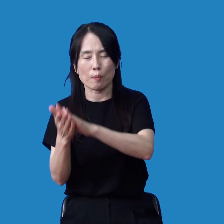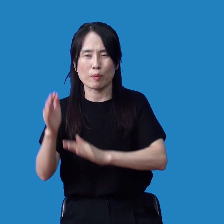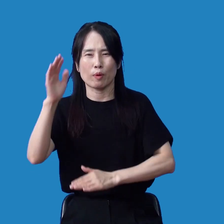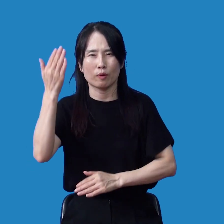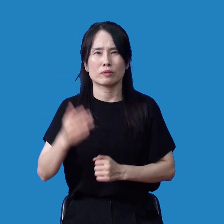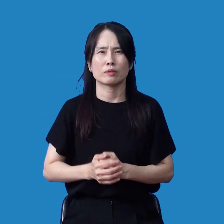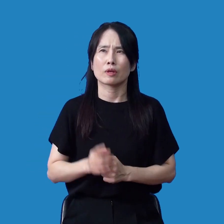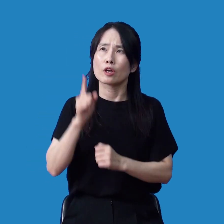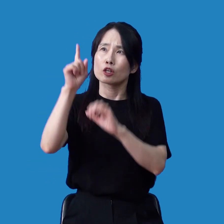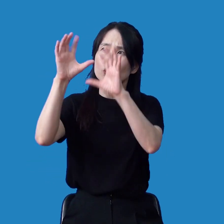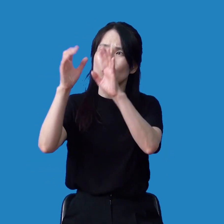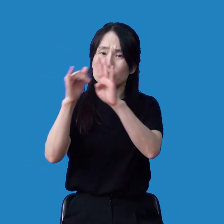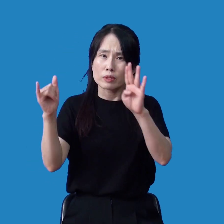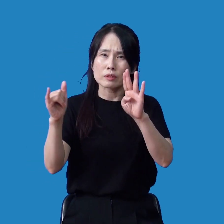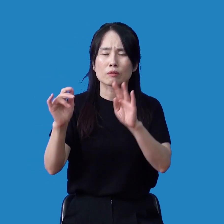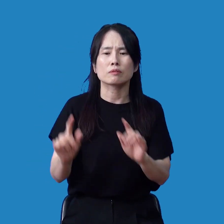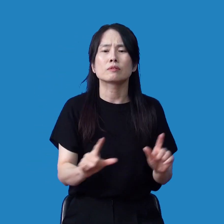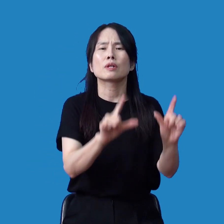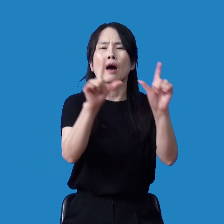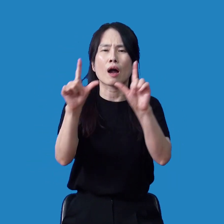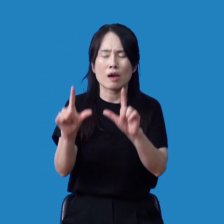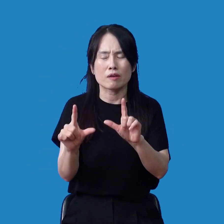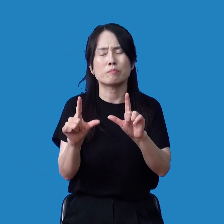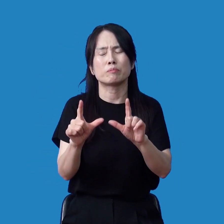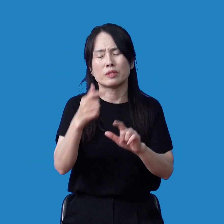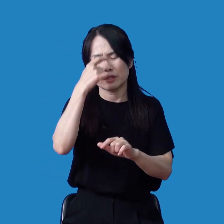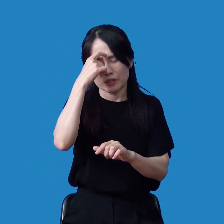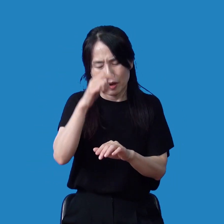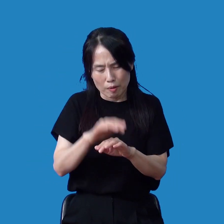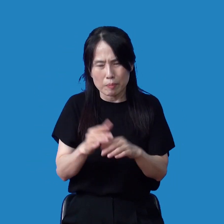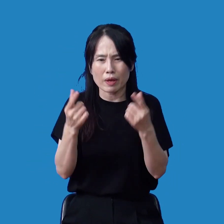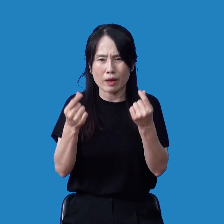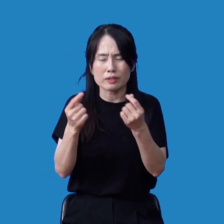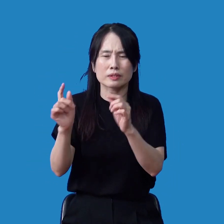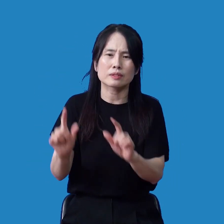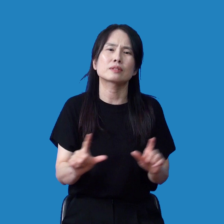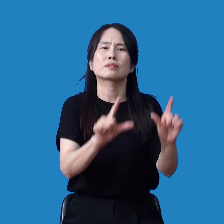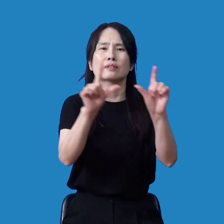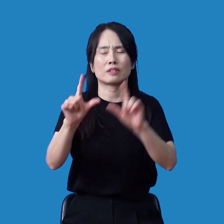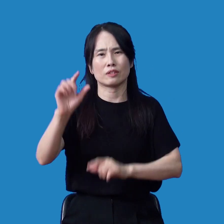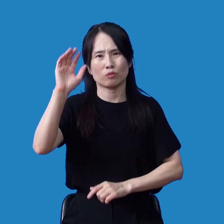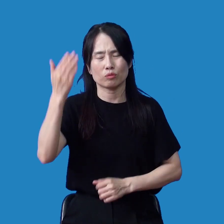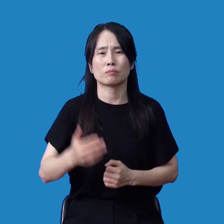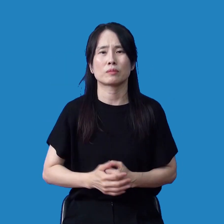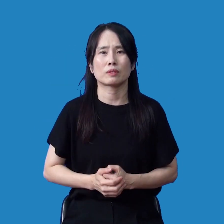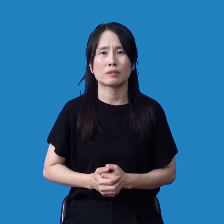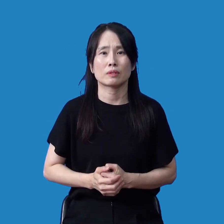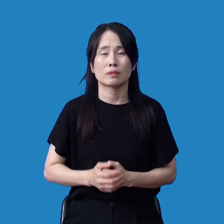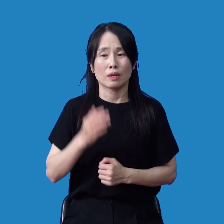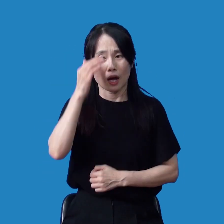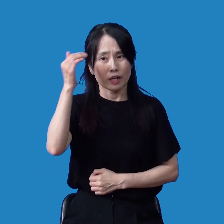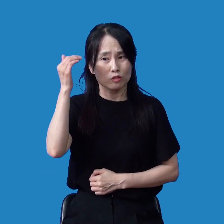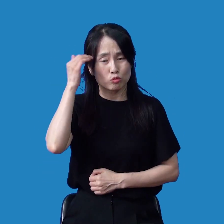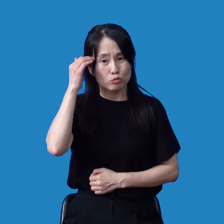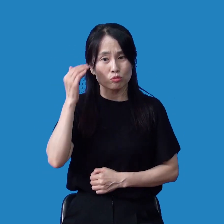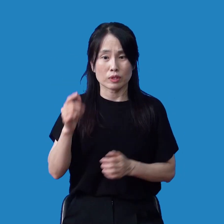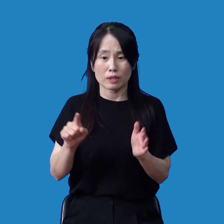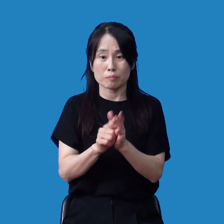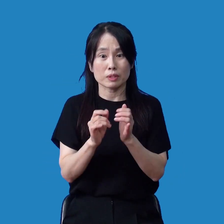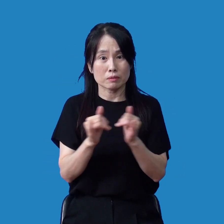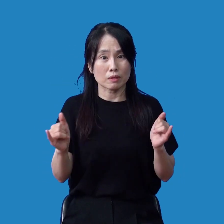예배를 잘 드릴 수 있어야 한다 하는 말입니다. 우리 한국의 성도들은 주일날